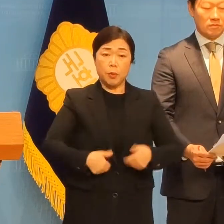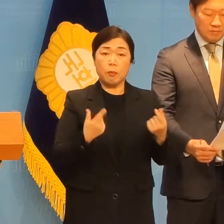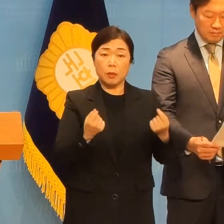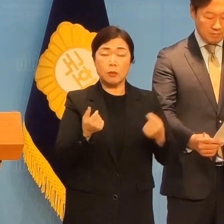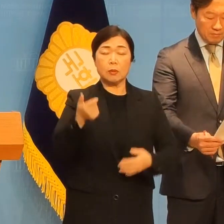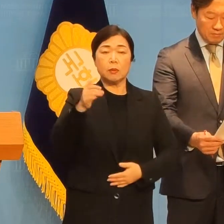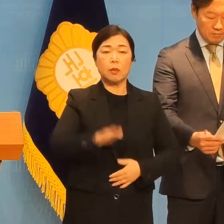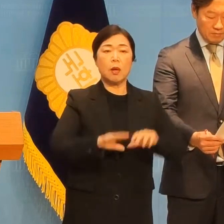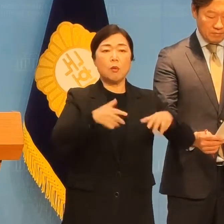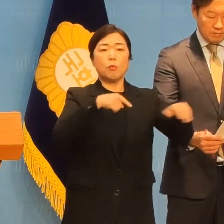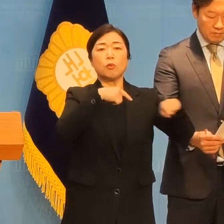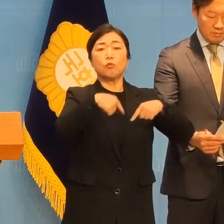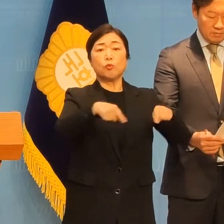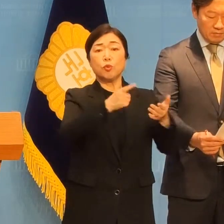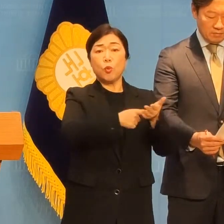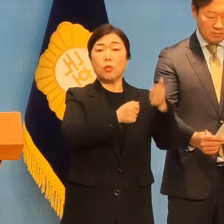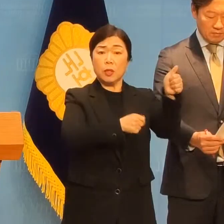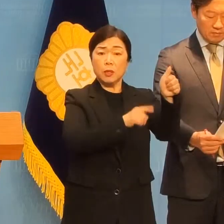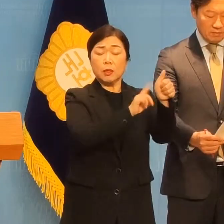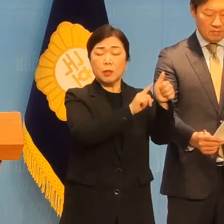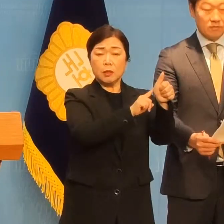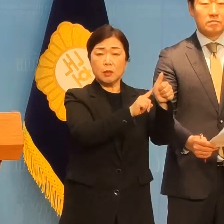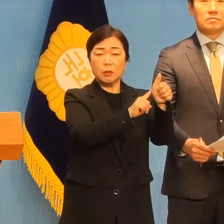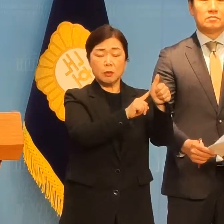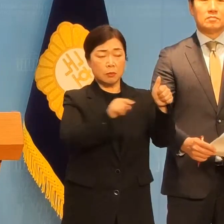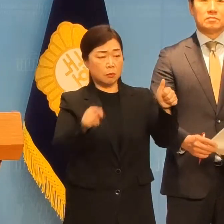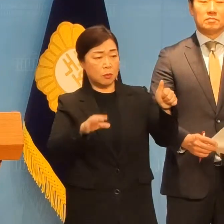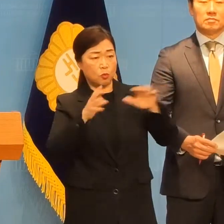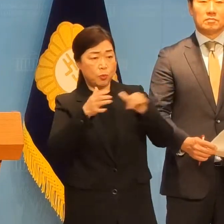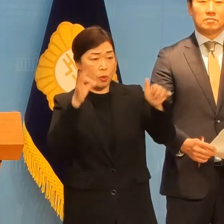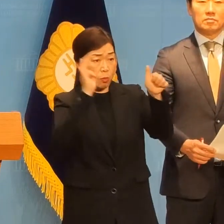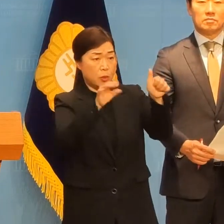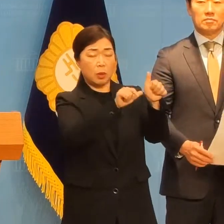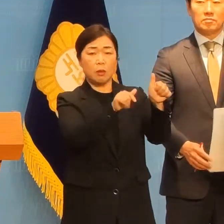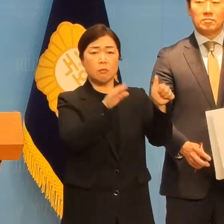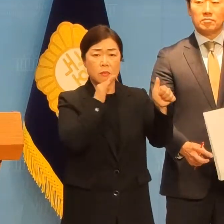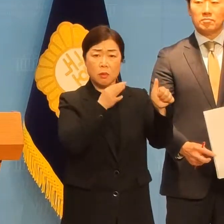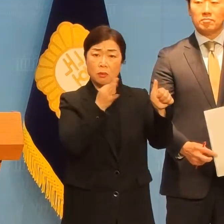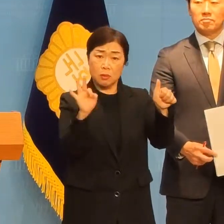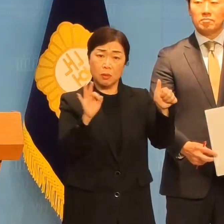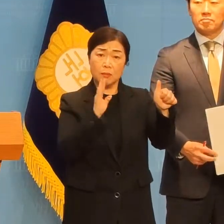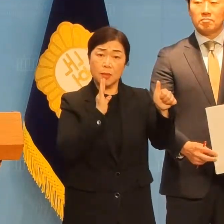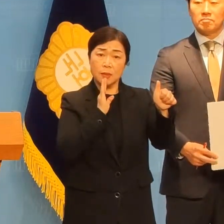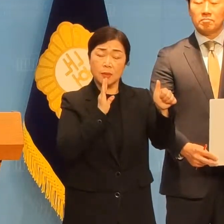이런 총리를 국민들께서 용납하시겠습니까?